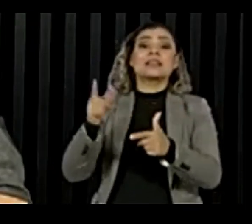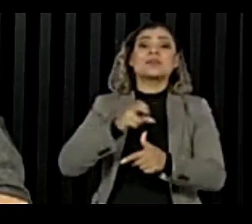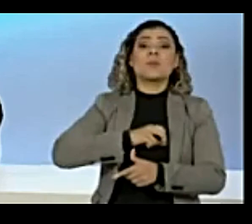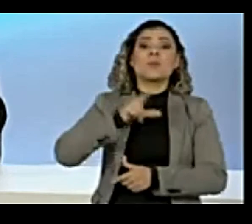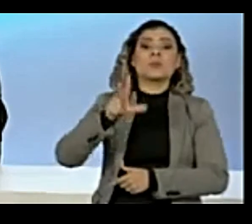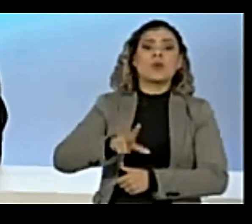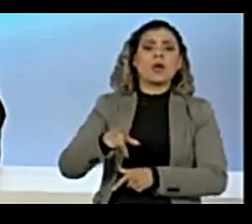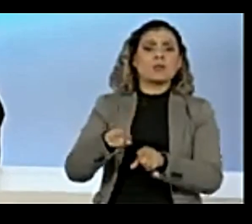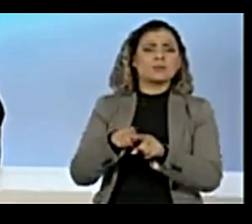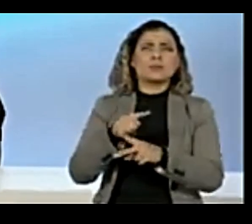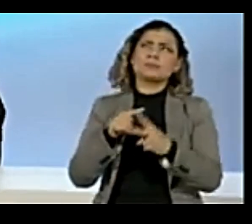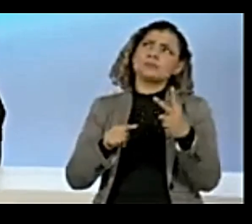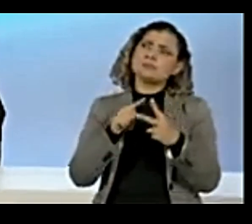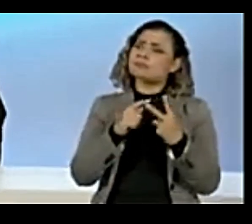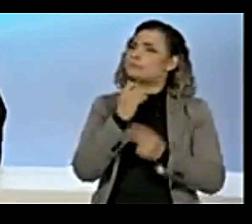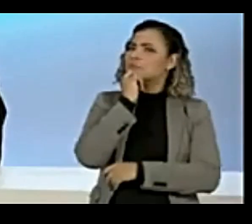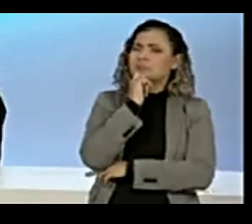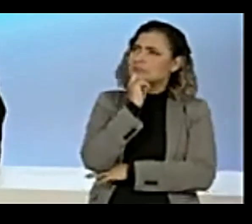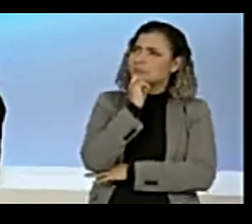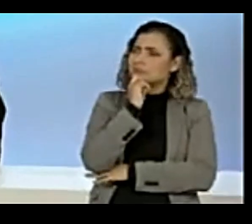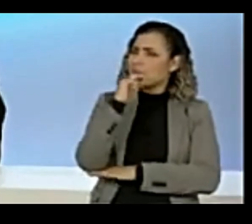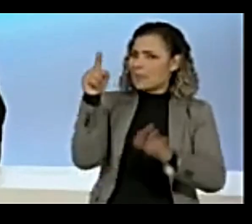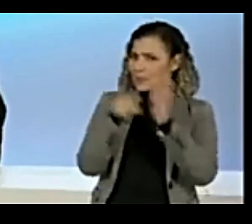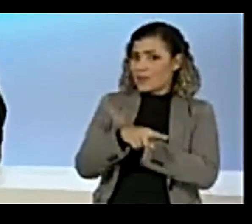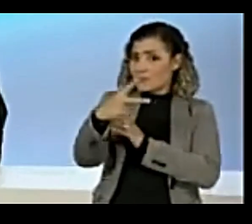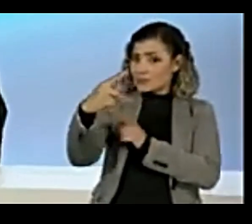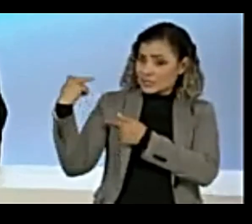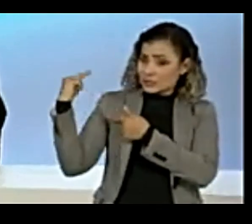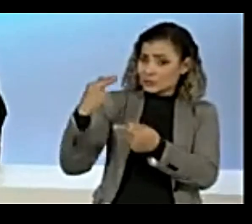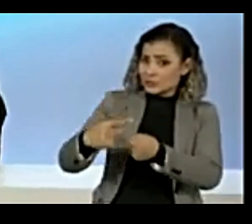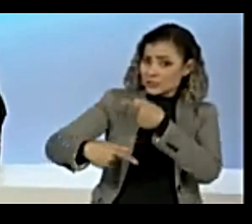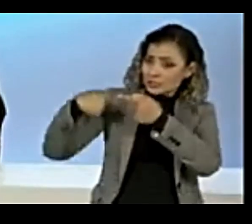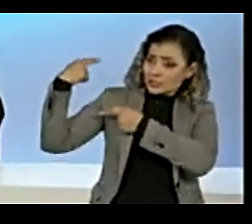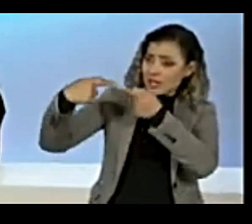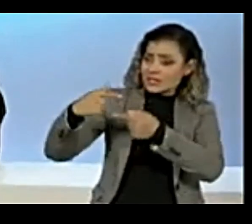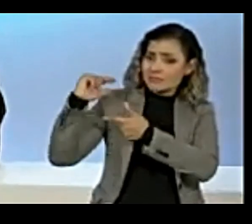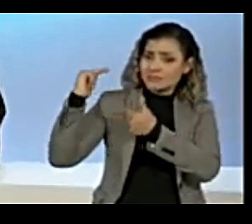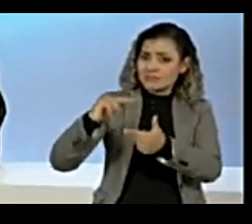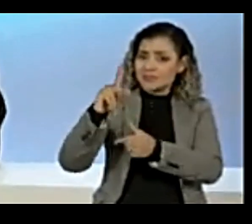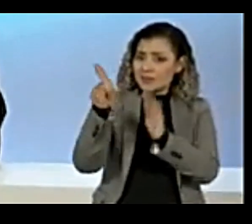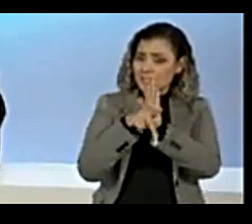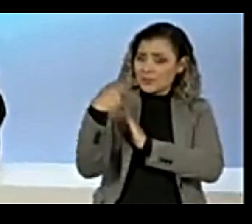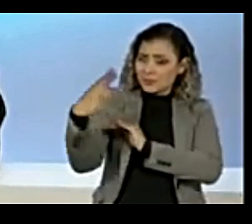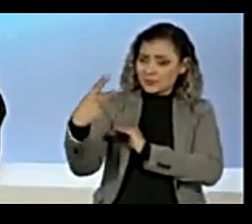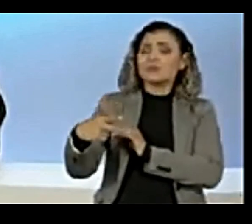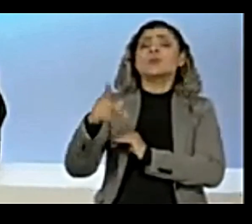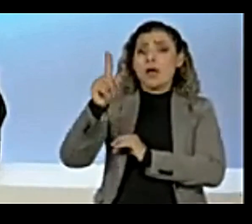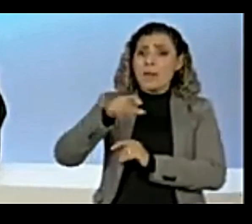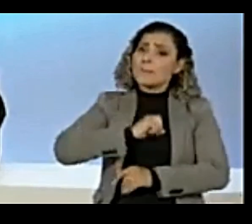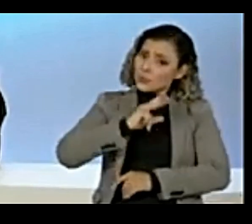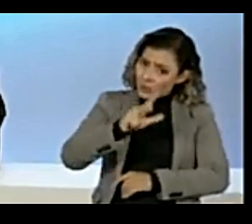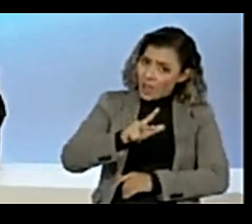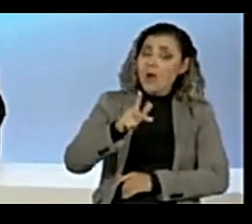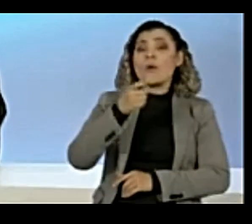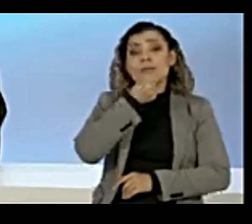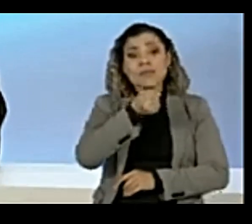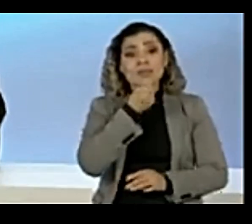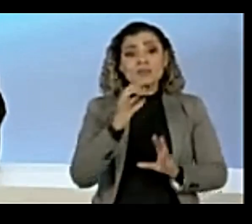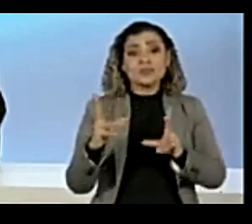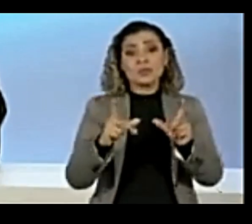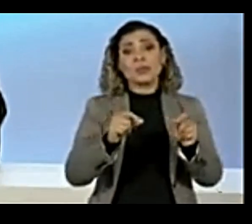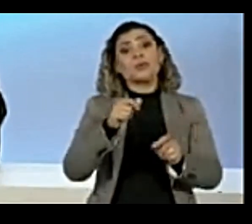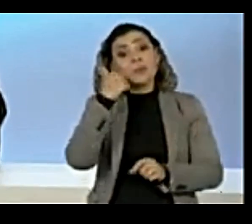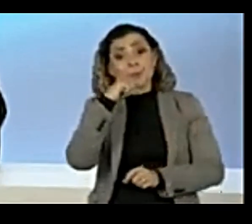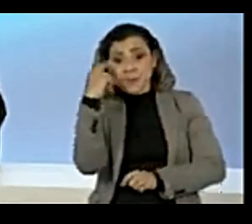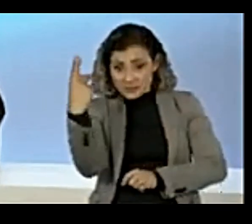portugueses. Eu queria perguntar para você o seguinte, você é de ascendência portuguesa, você dedicou no início do programa, essa entrevista à